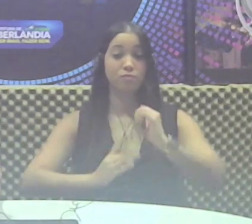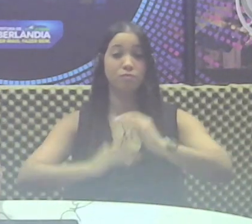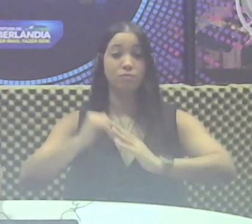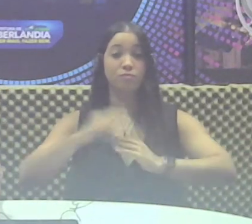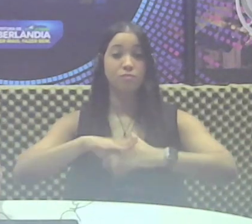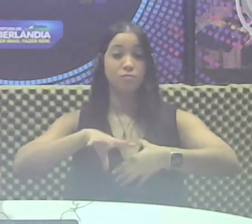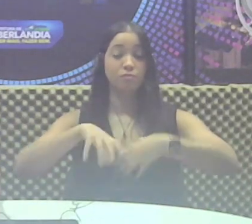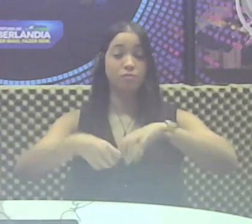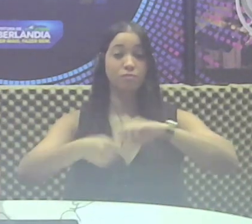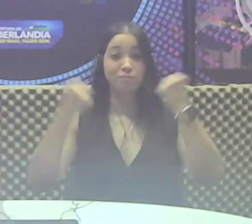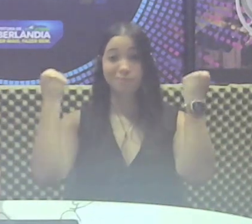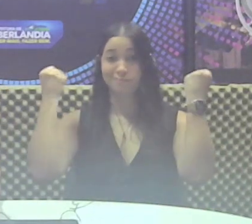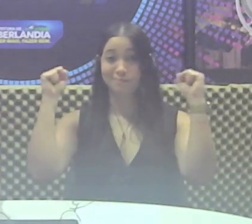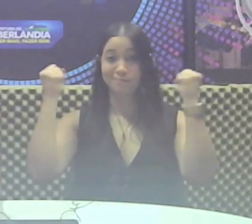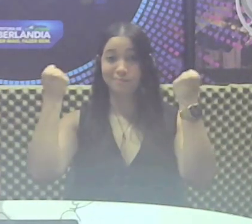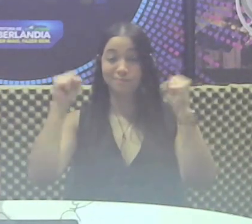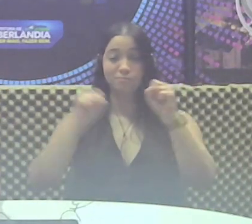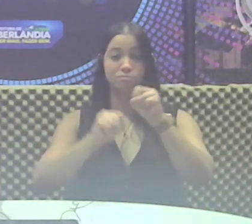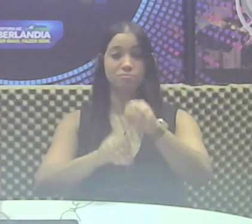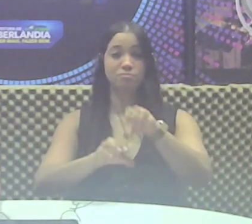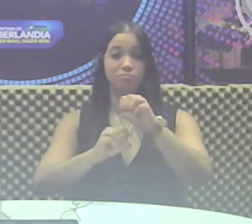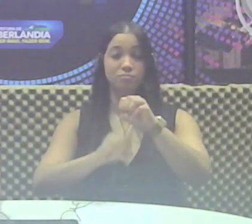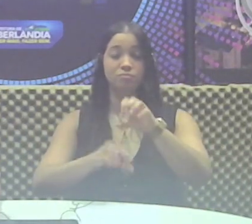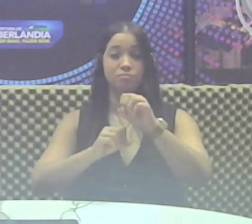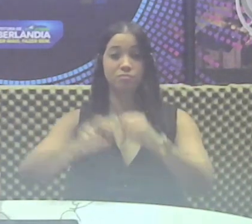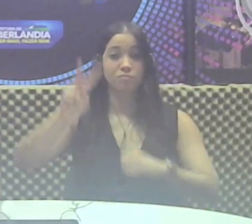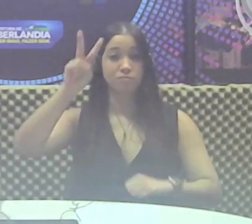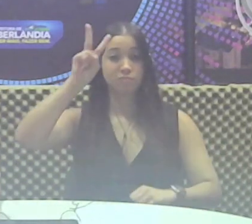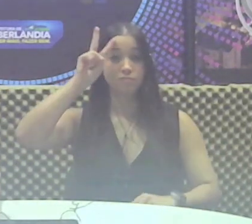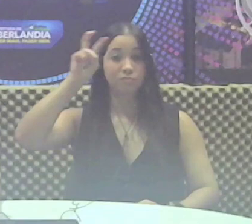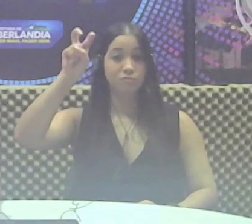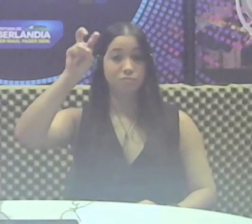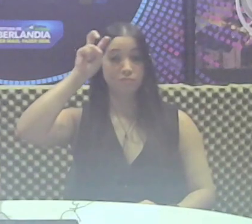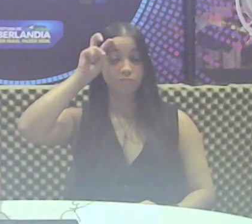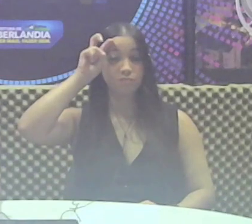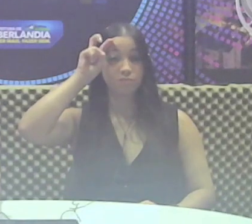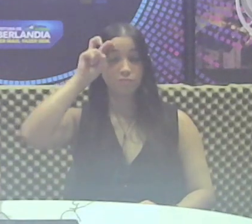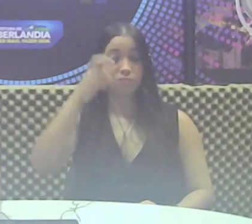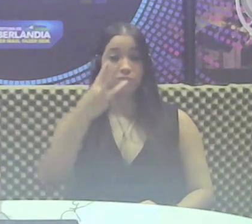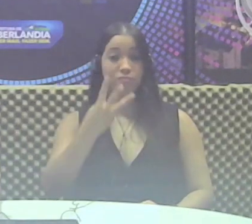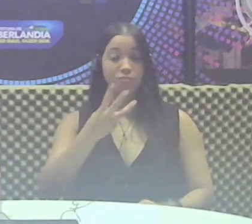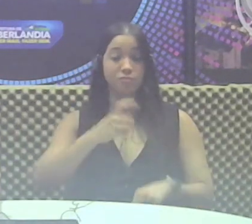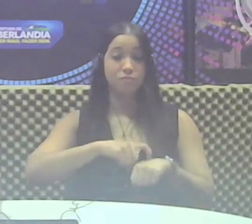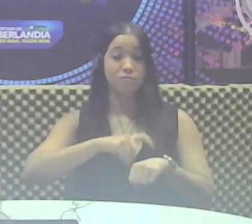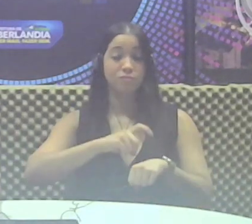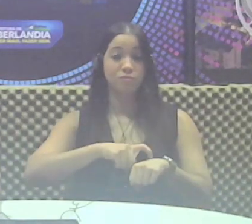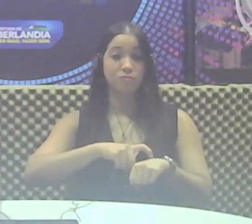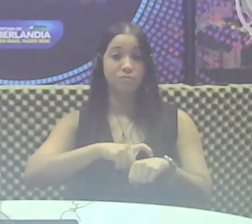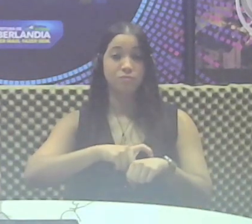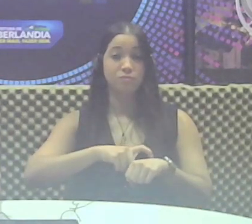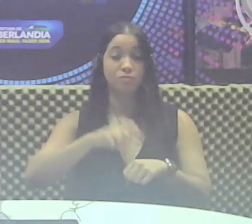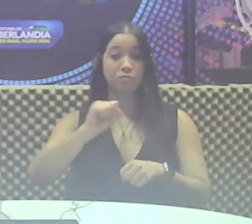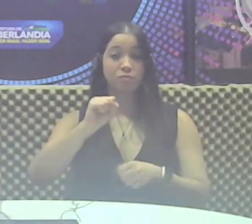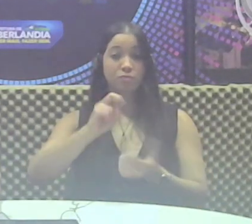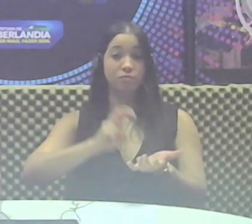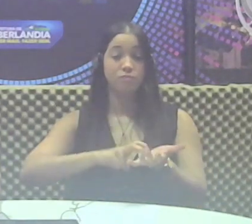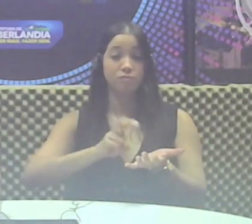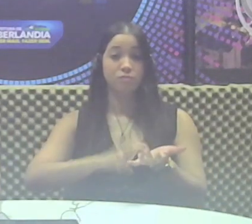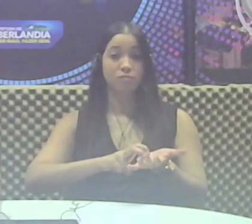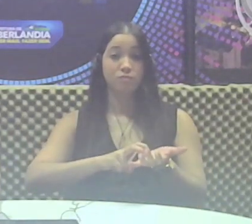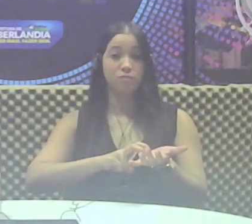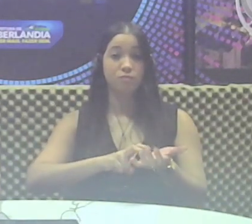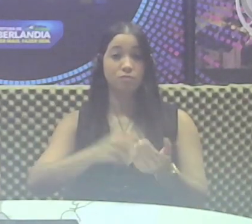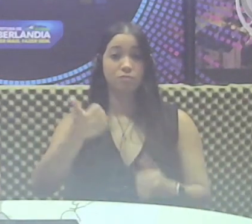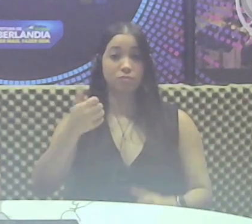de educação física, que ministrarão aulas de segunda a quinta em três diferentes horários, às 8 da manhã e